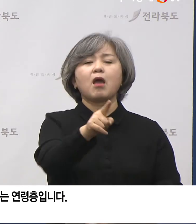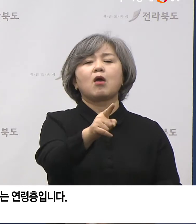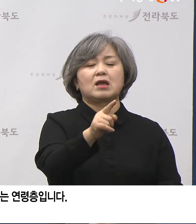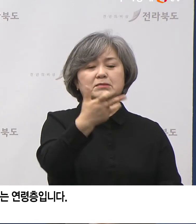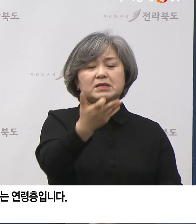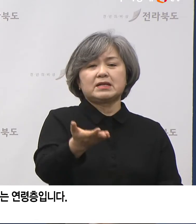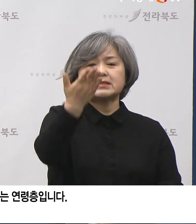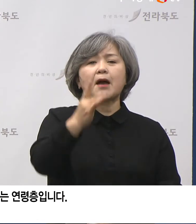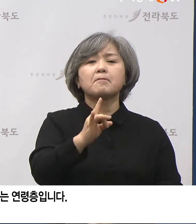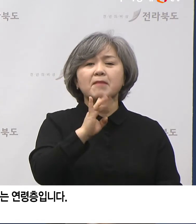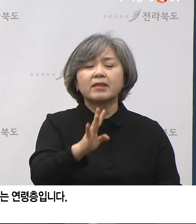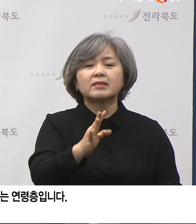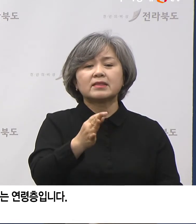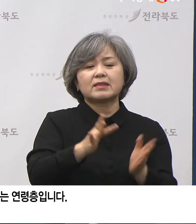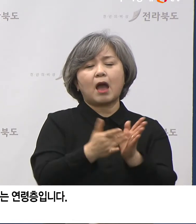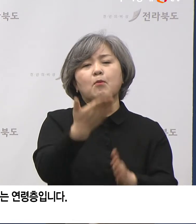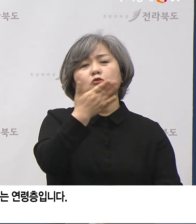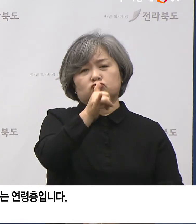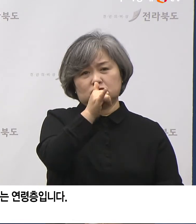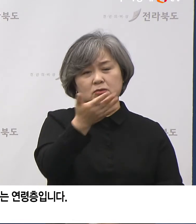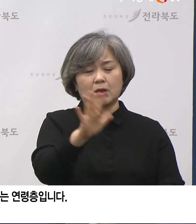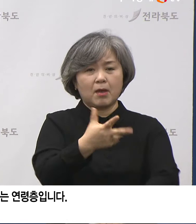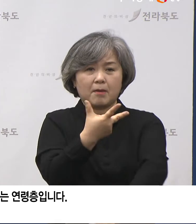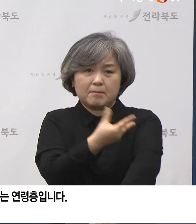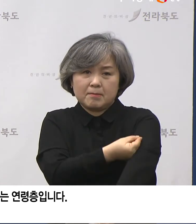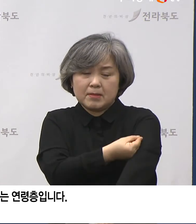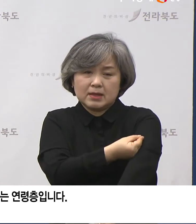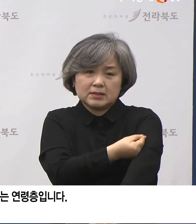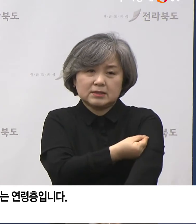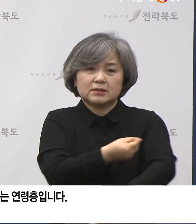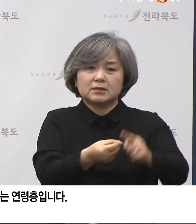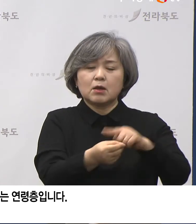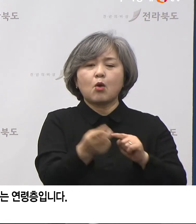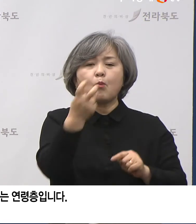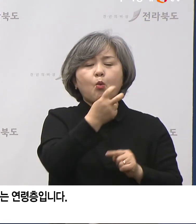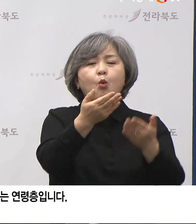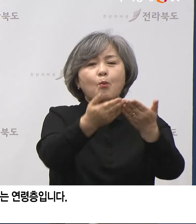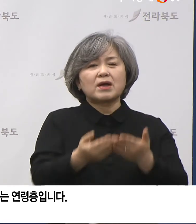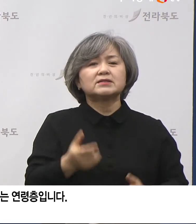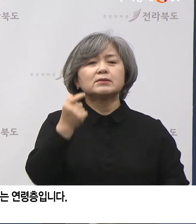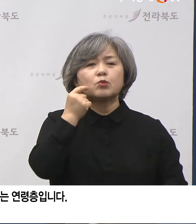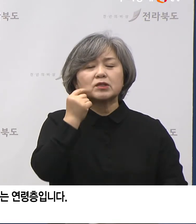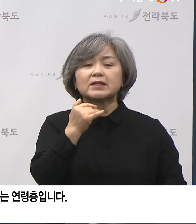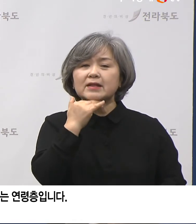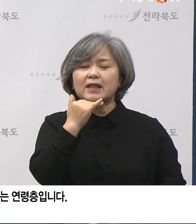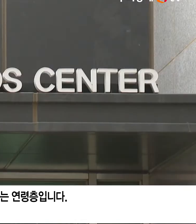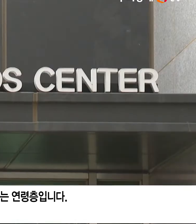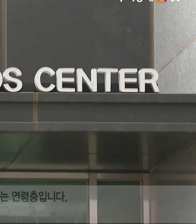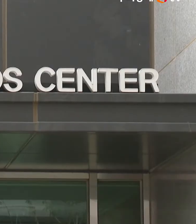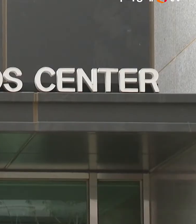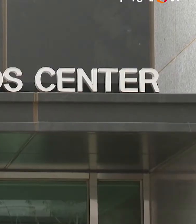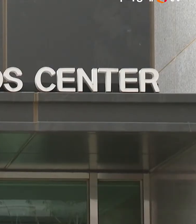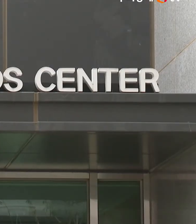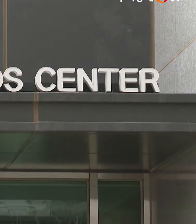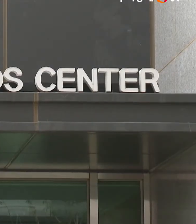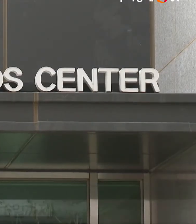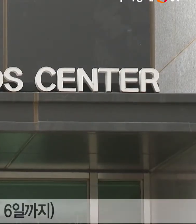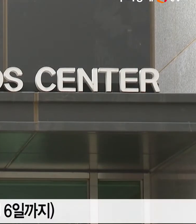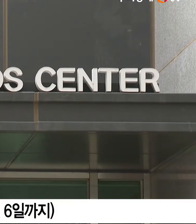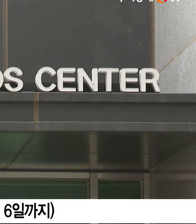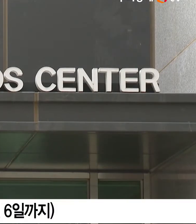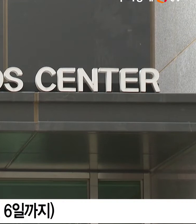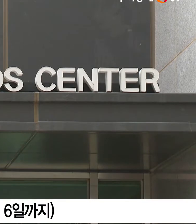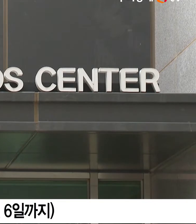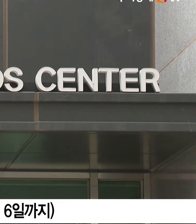대상 자들이기 때문에 백신 및 치료제 보호를 받지 못하는 연령층 입니다 상황이 로 차